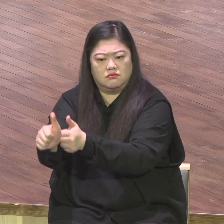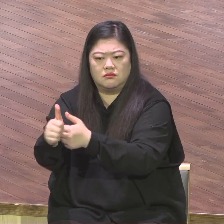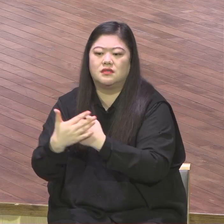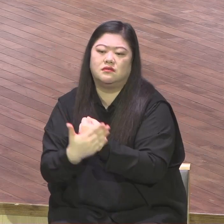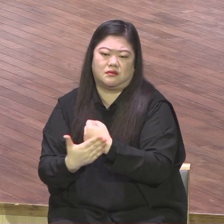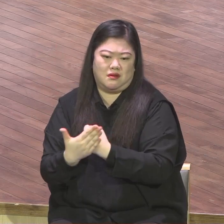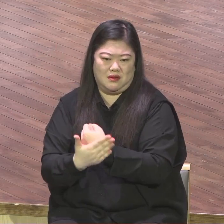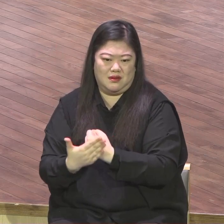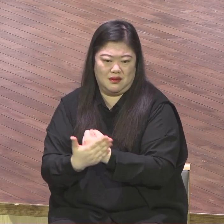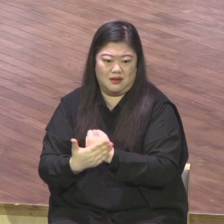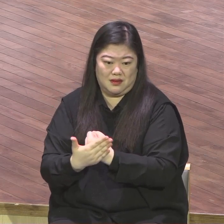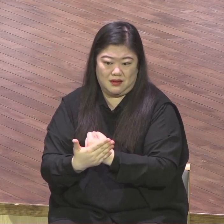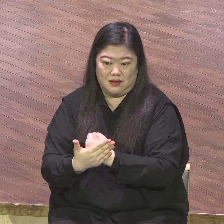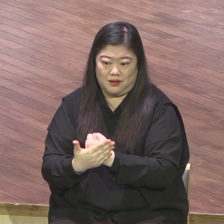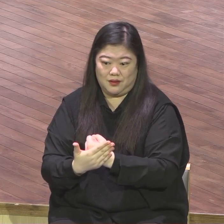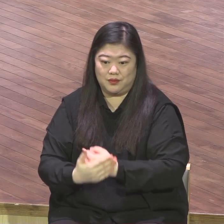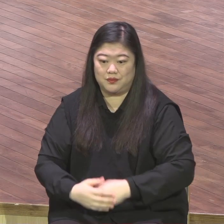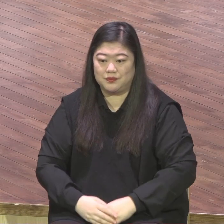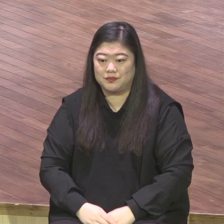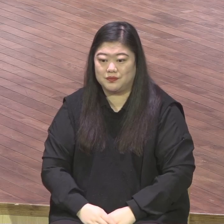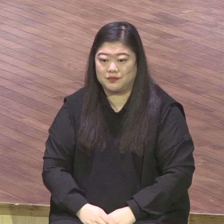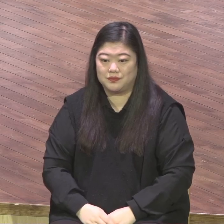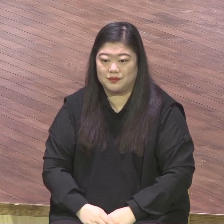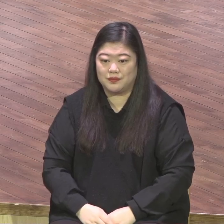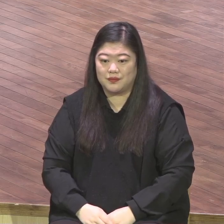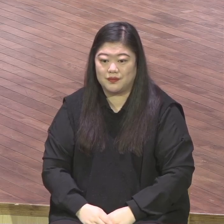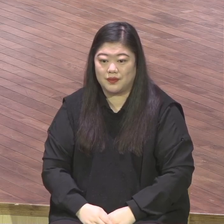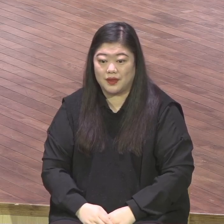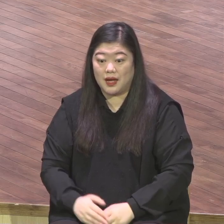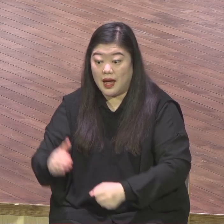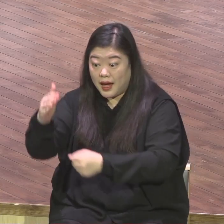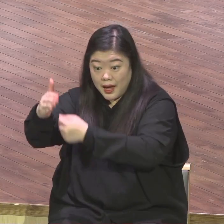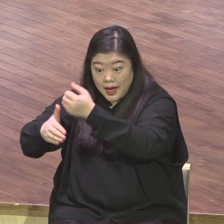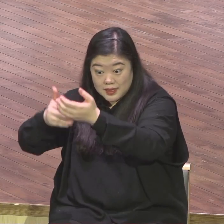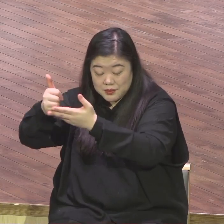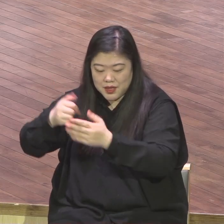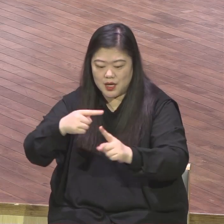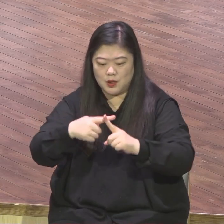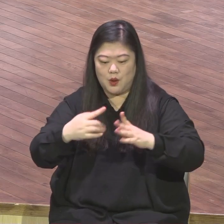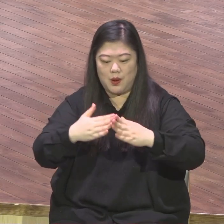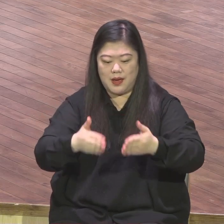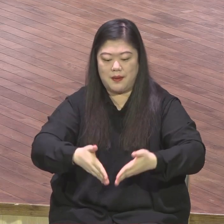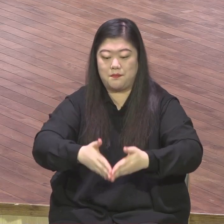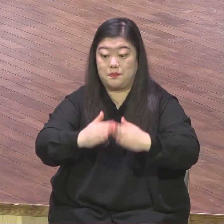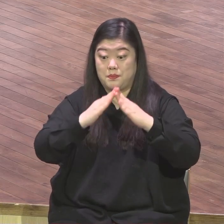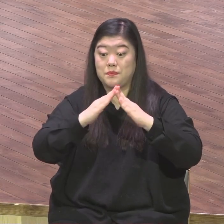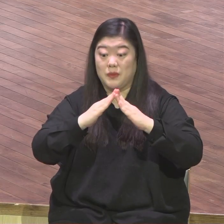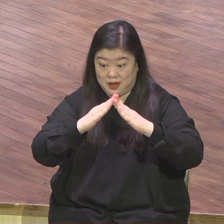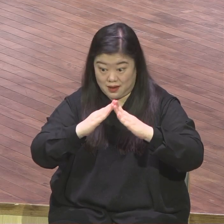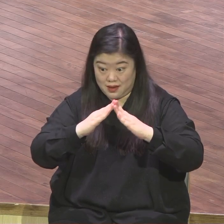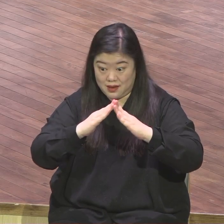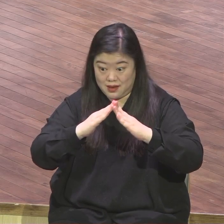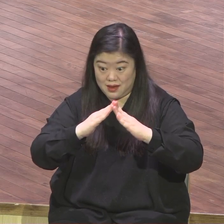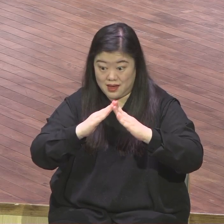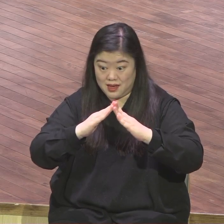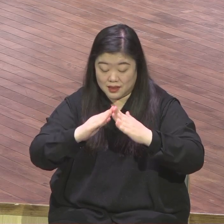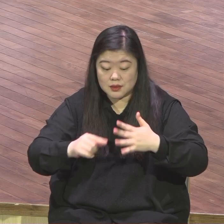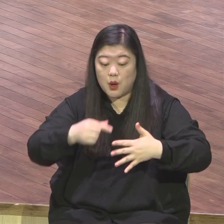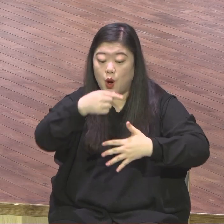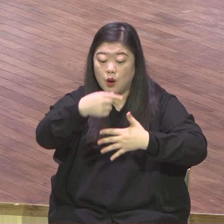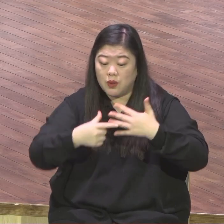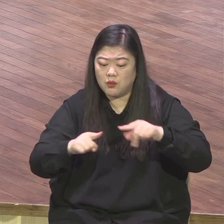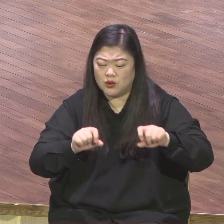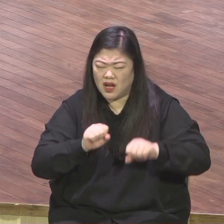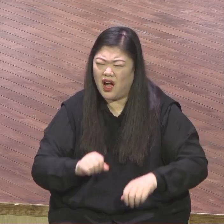다시 말하면 뭐요? 하나님이 세운 교회에서 하는 모든 프로그램에 토 달지 말라는